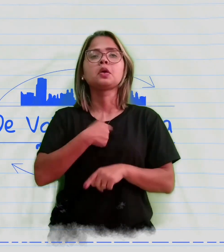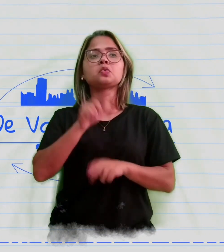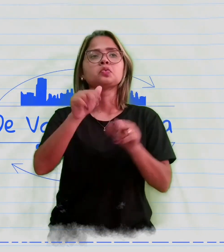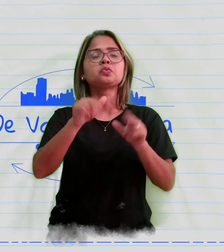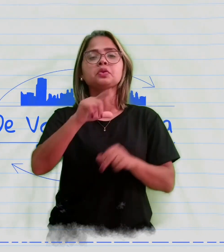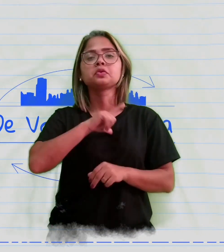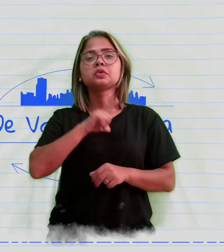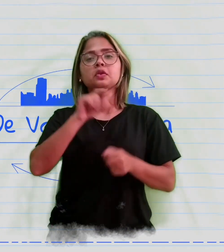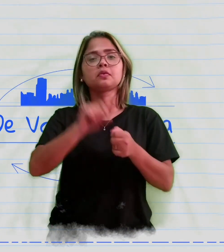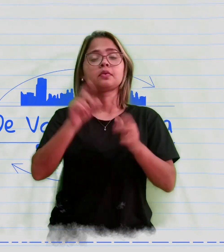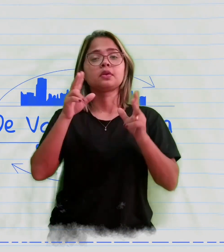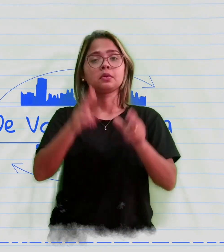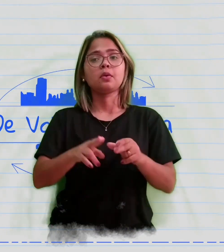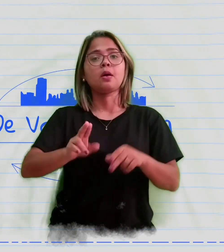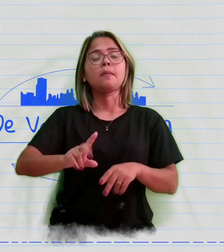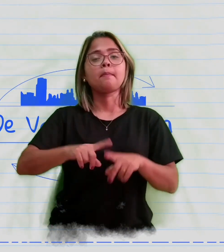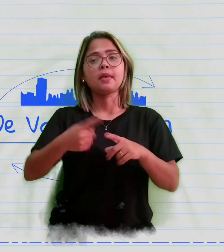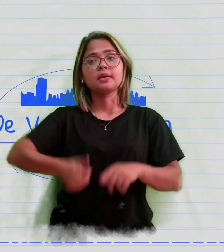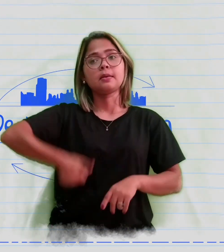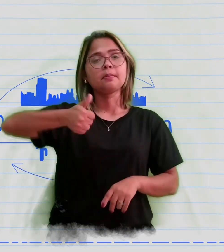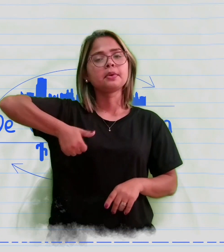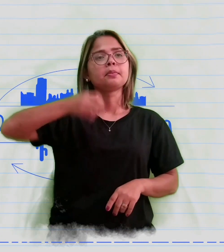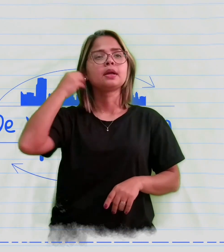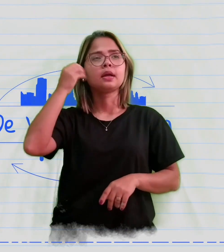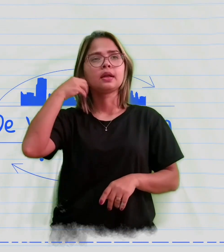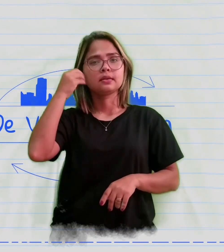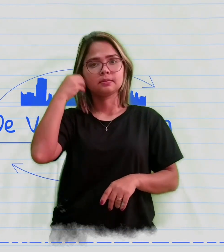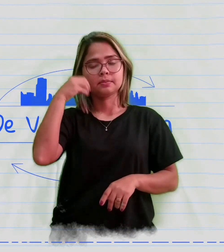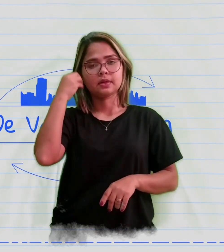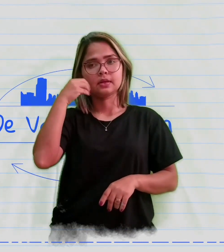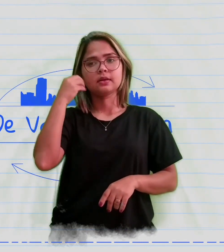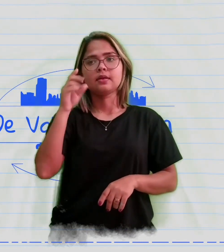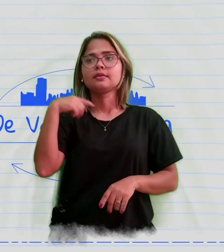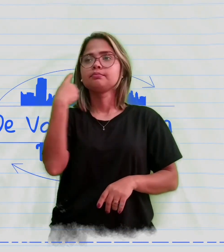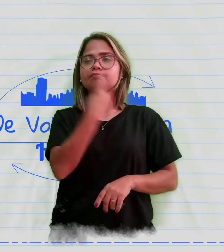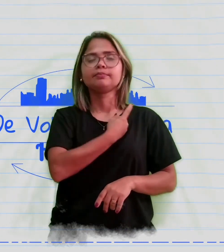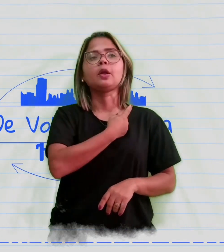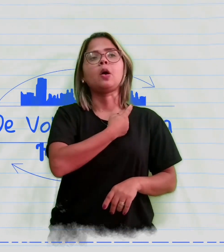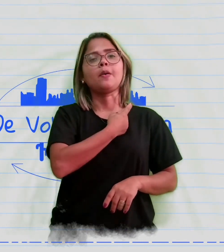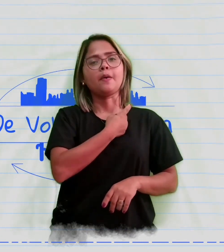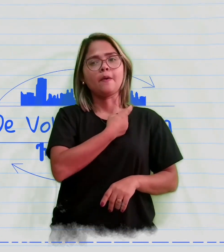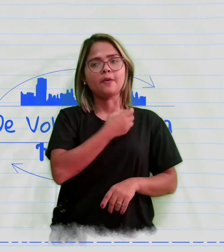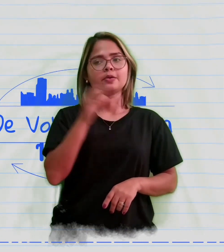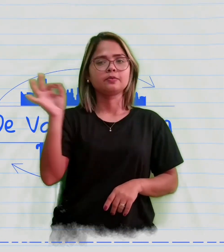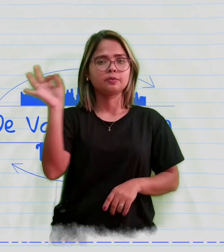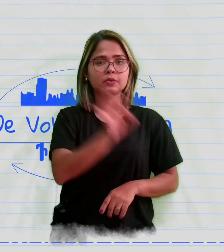tipo, então acredito que para uma primeira experiência a gente se garantiu foi muito. Com relação à trilha